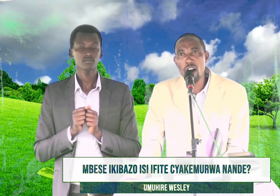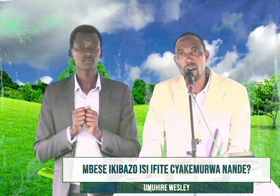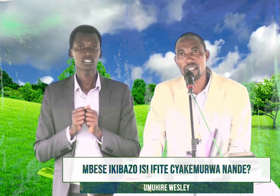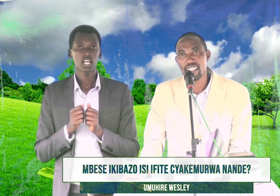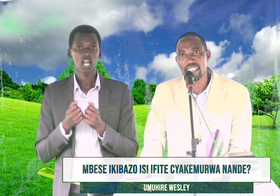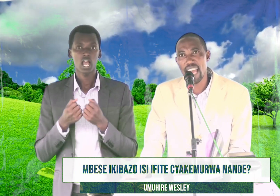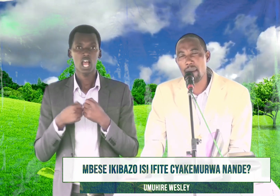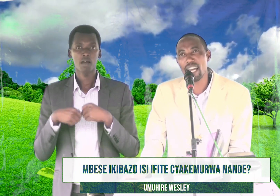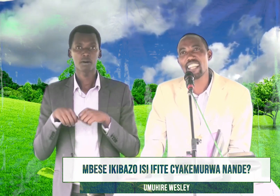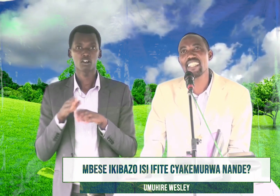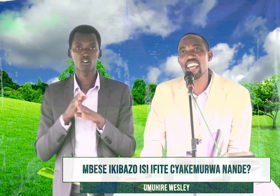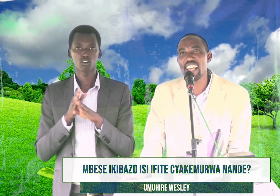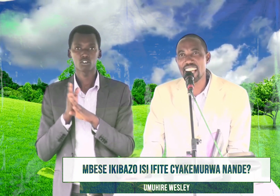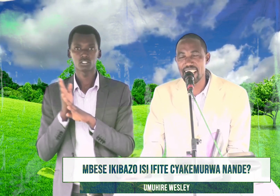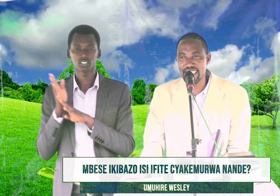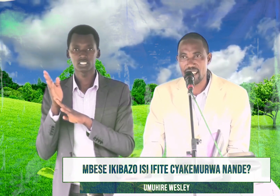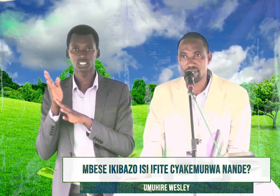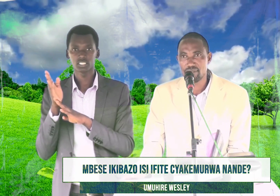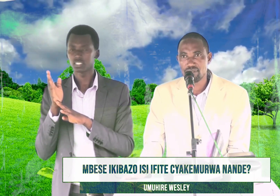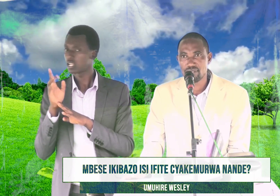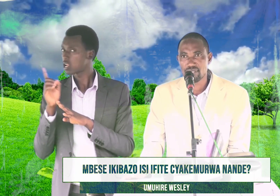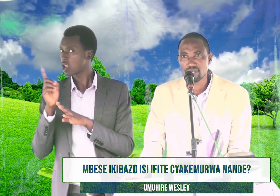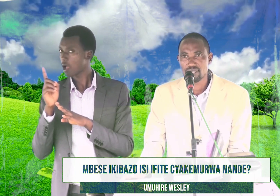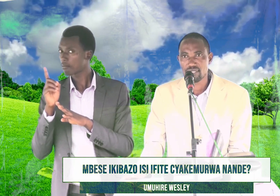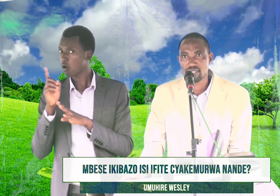abagorozi bo ntabwo ari interenganya.